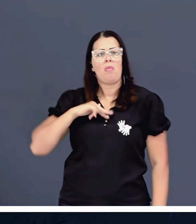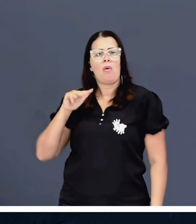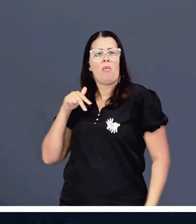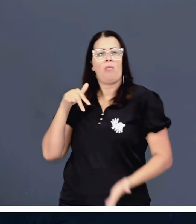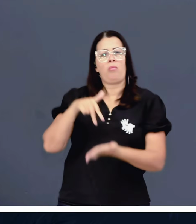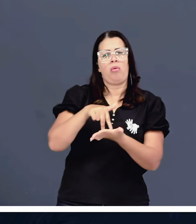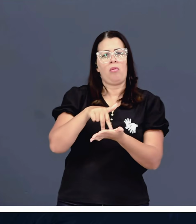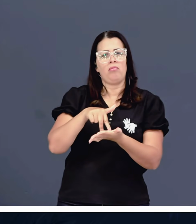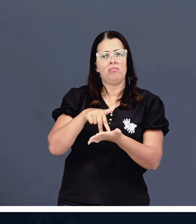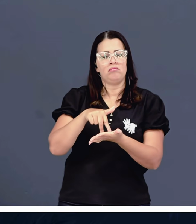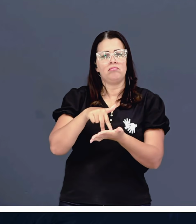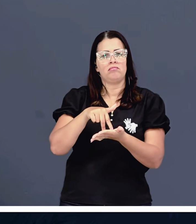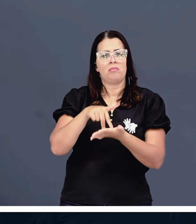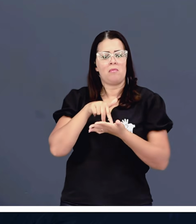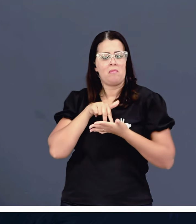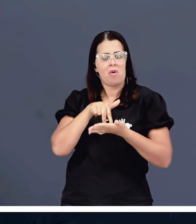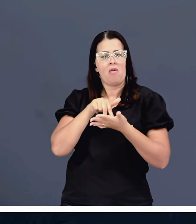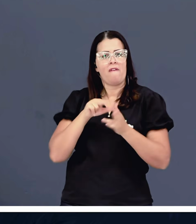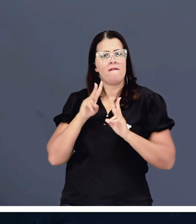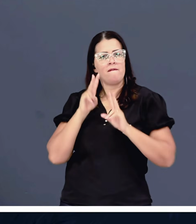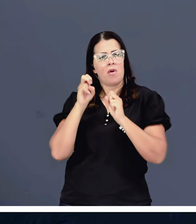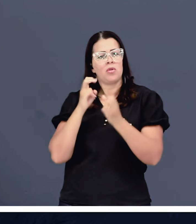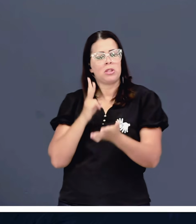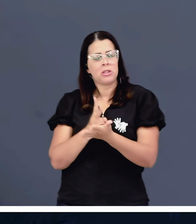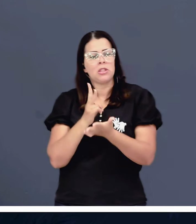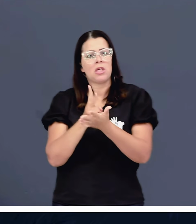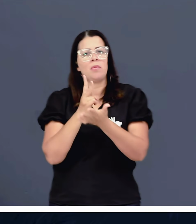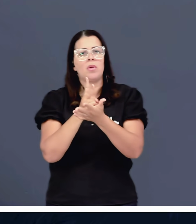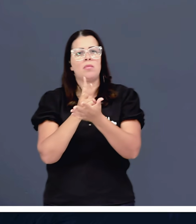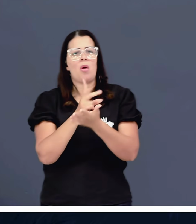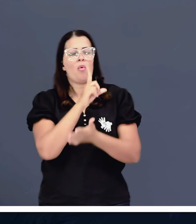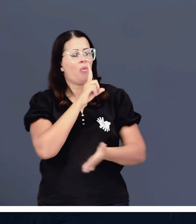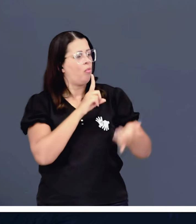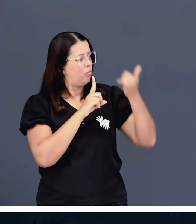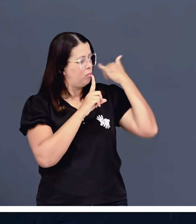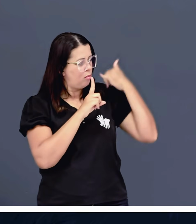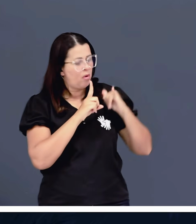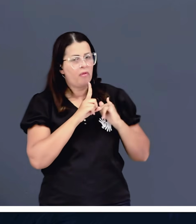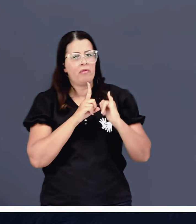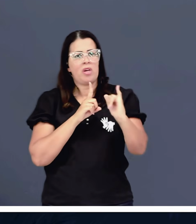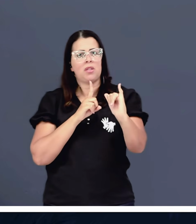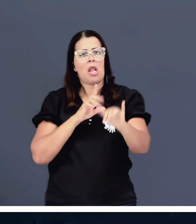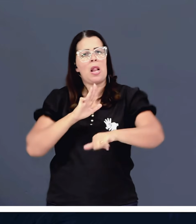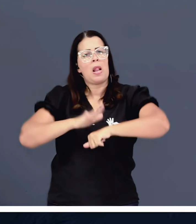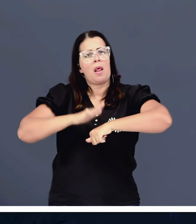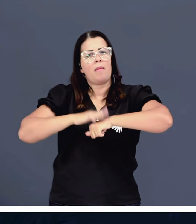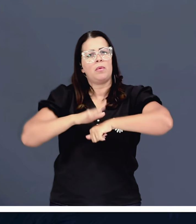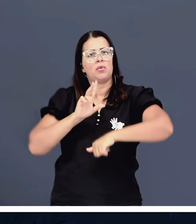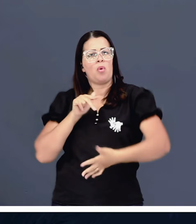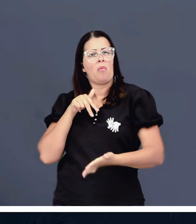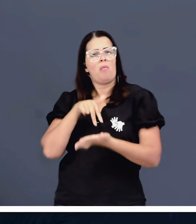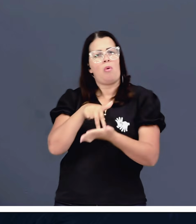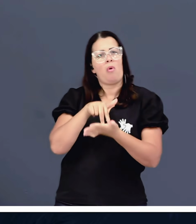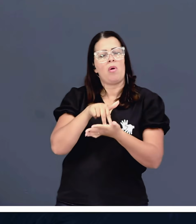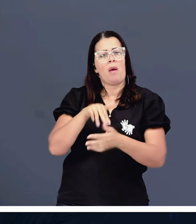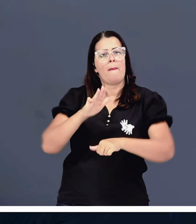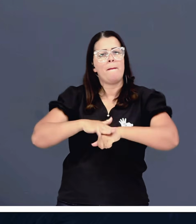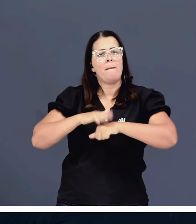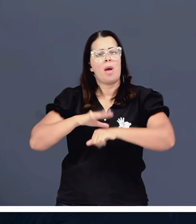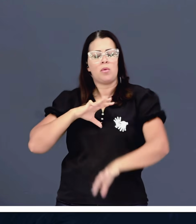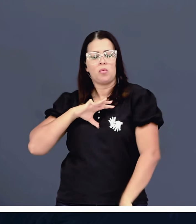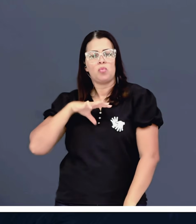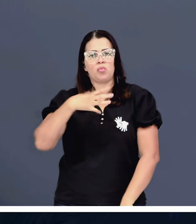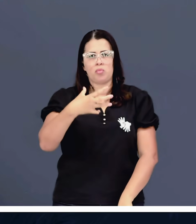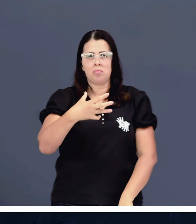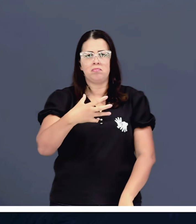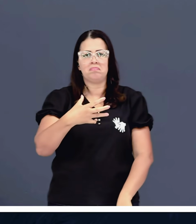intrepidez que lhe era peculiar. Sempre Elias foi um profeta da Bíblia, um dos mais intrépidos, né? Um dos mais